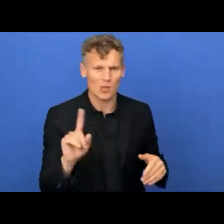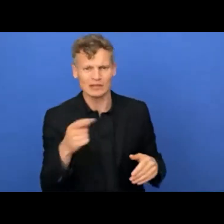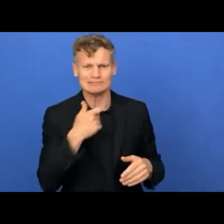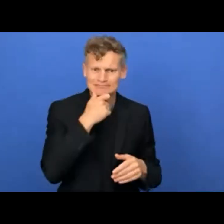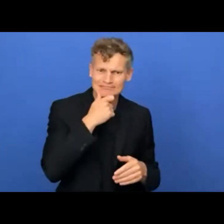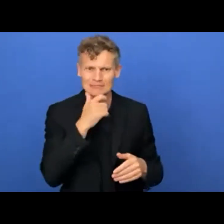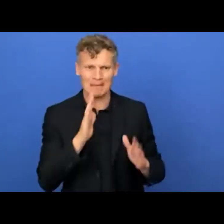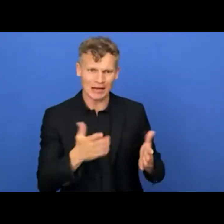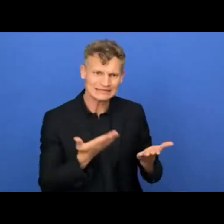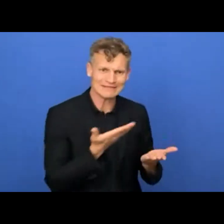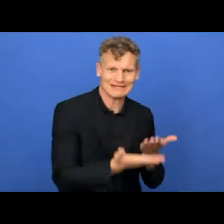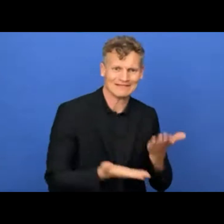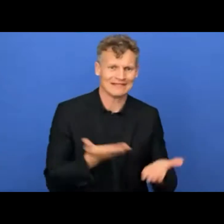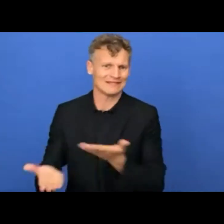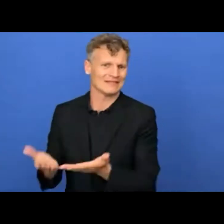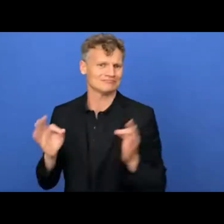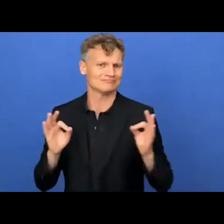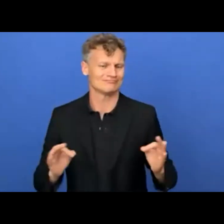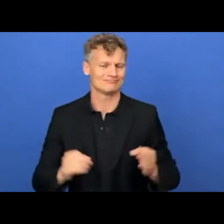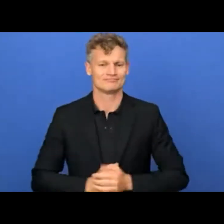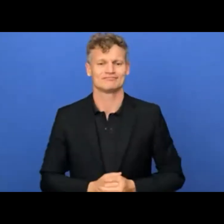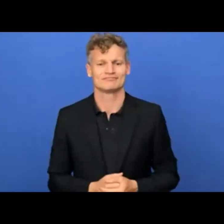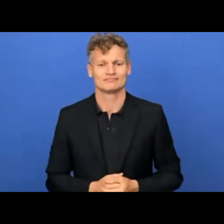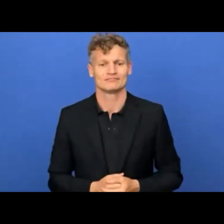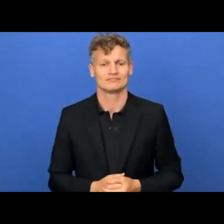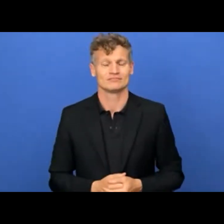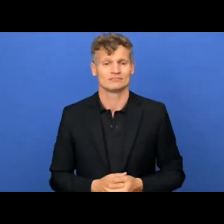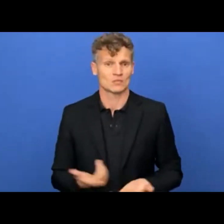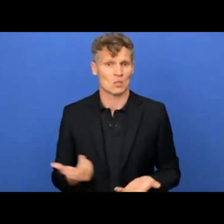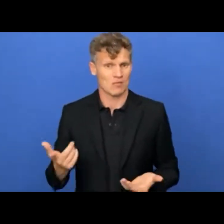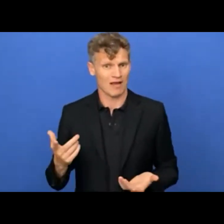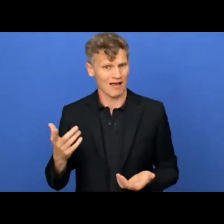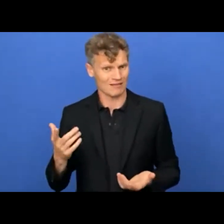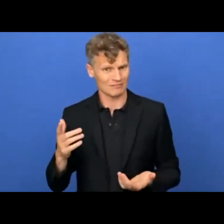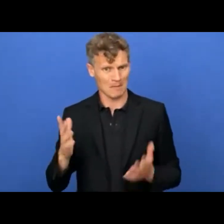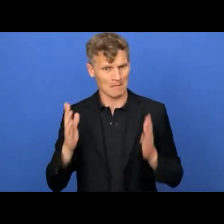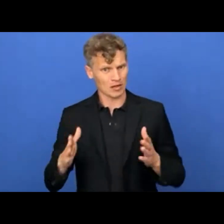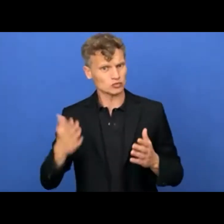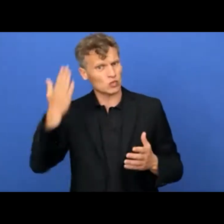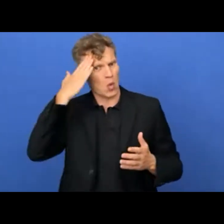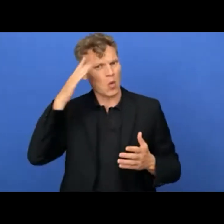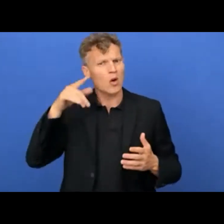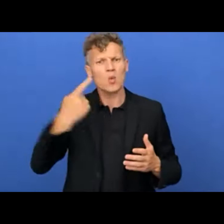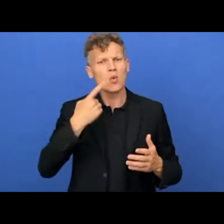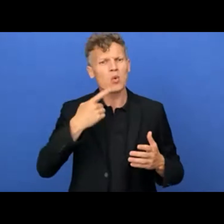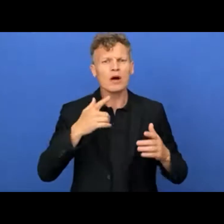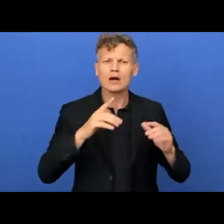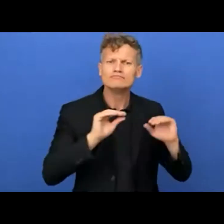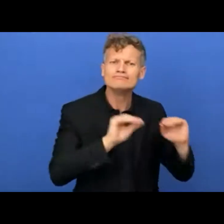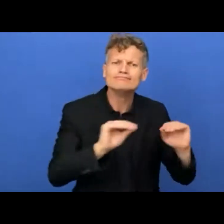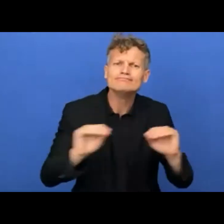cette crise. Et il faut une meilleure formation initiale, continue. Tout cela est indispensable.